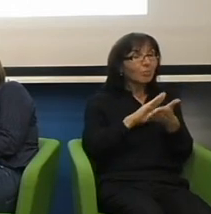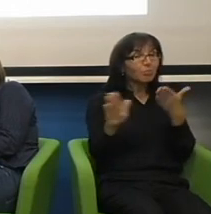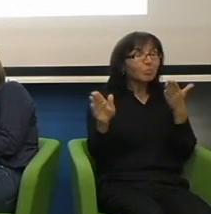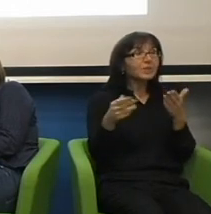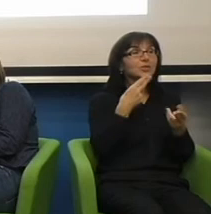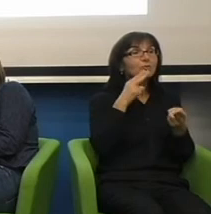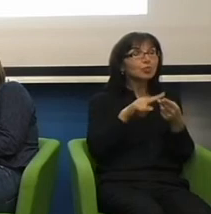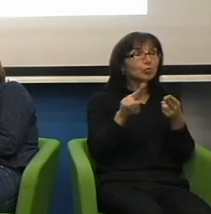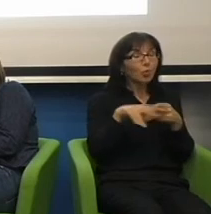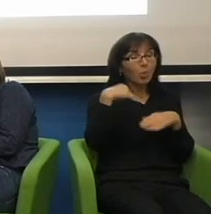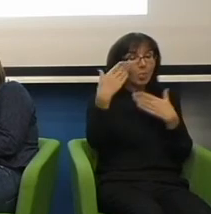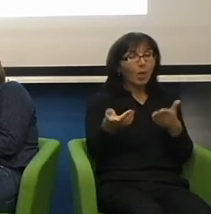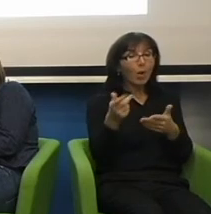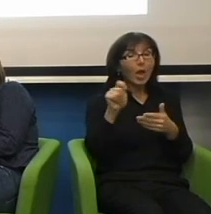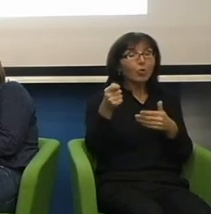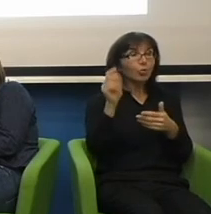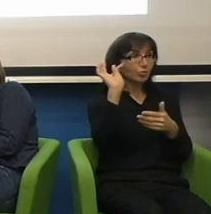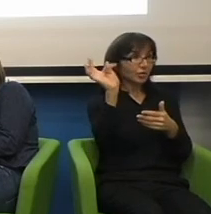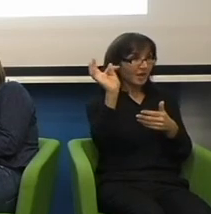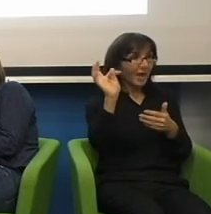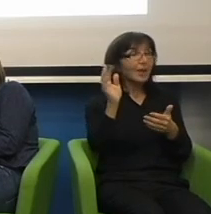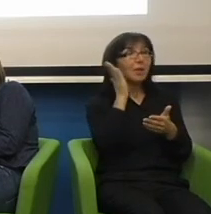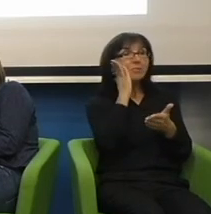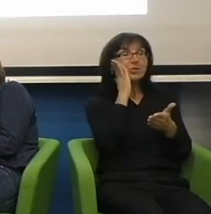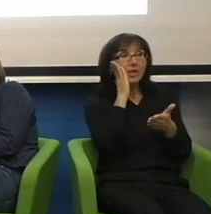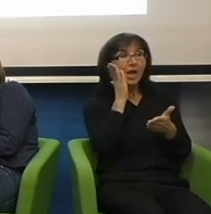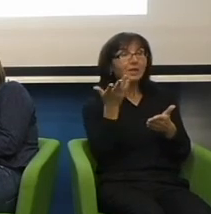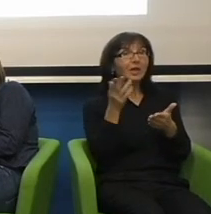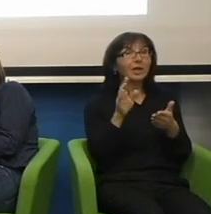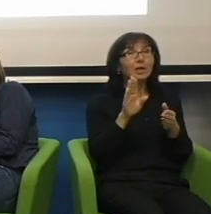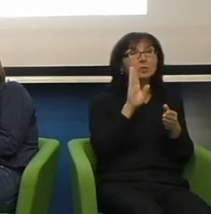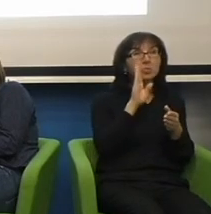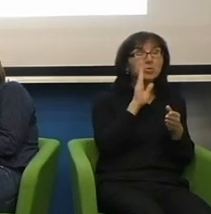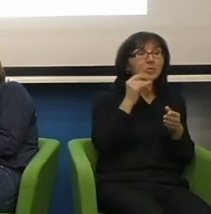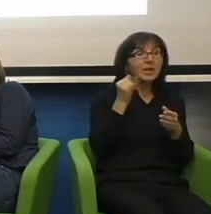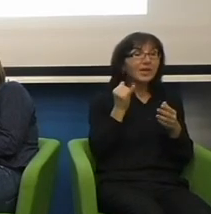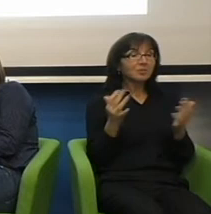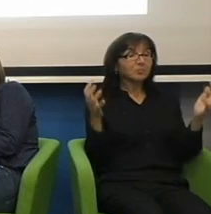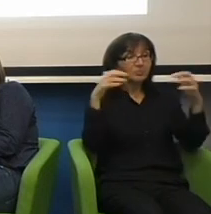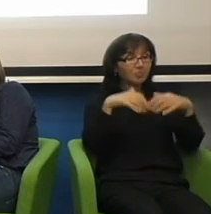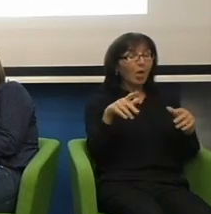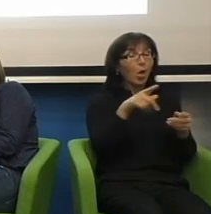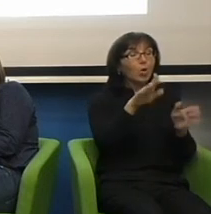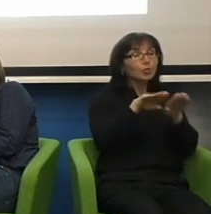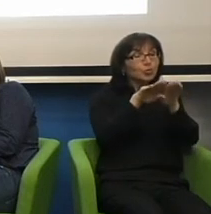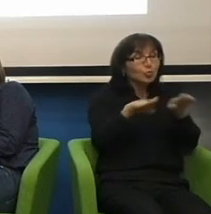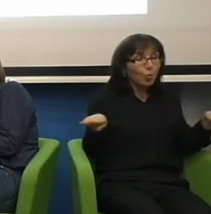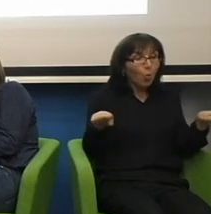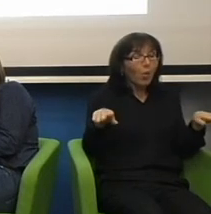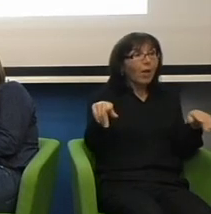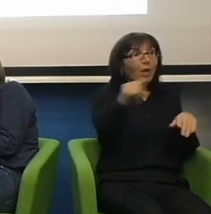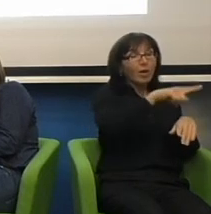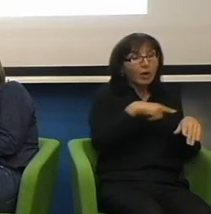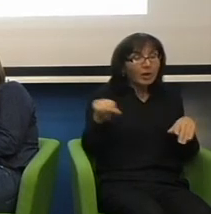swojego mieszkania, żeby czuł się swobodnie. Mieszkanie na Grunwaldzkiej przypomina kwaterę rewolucjonistów. Przy owalnym stole na środku pokoju stale kłębi